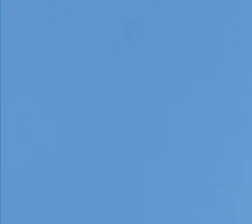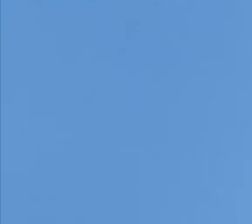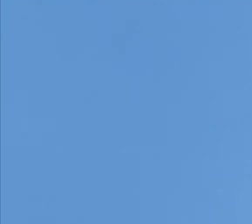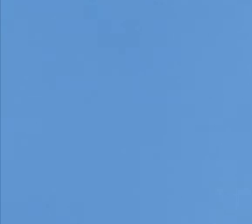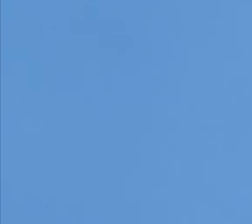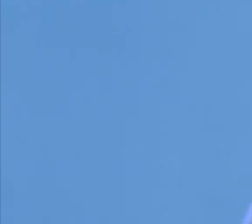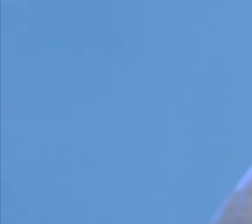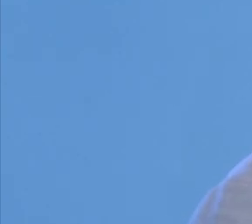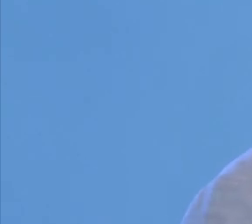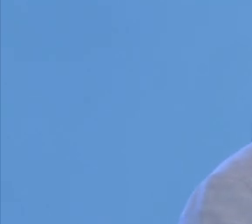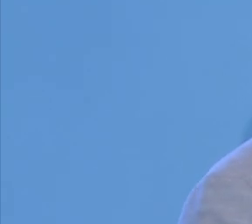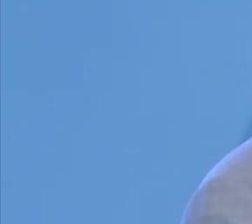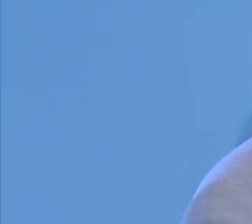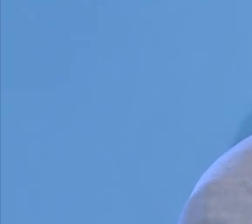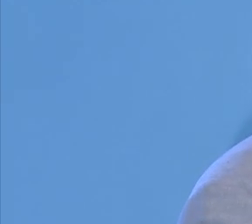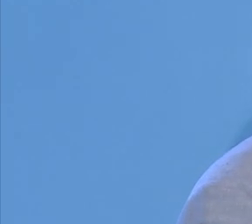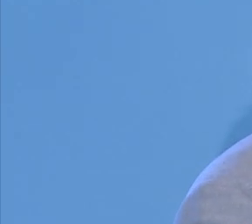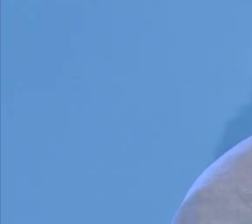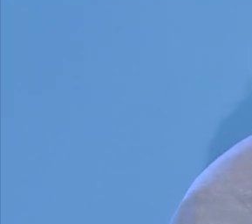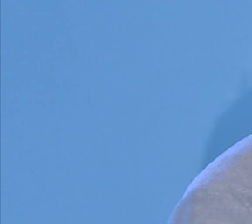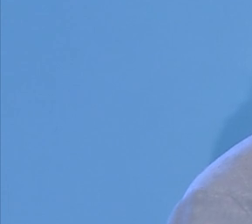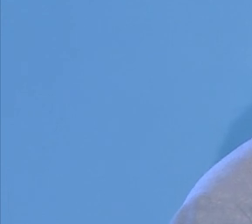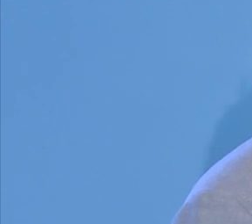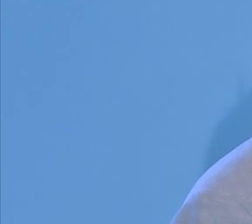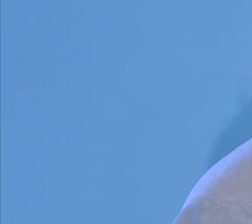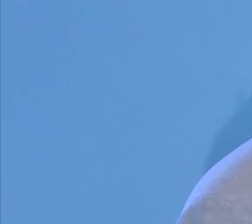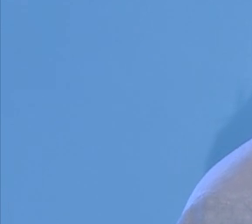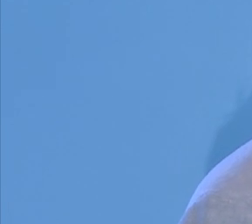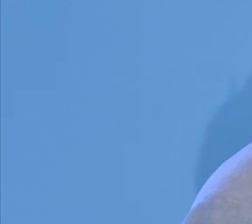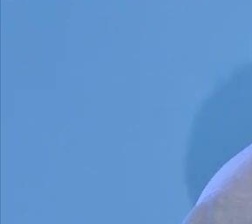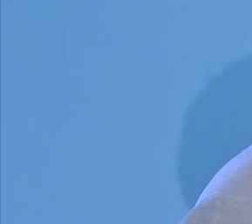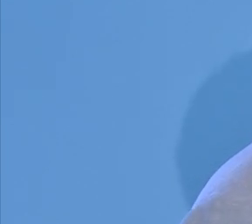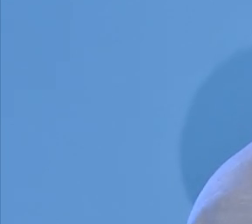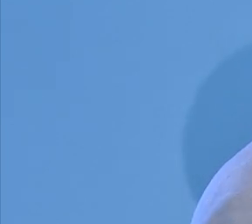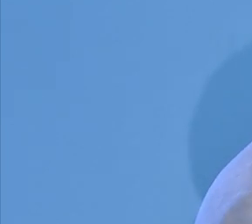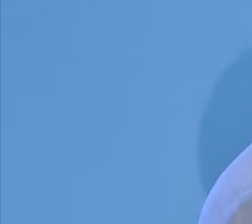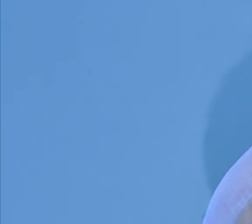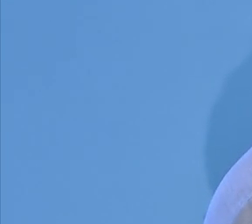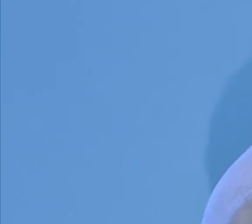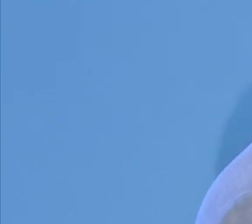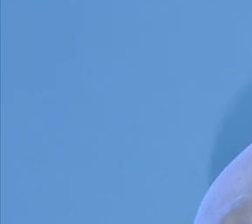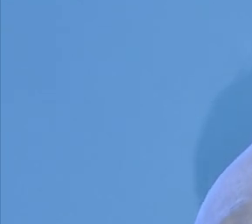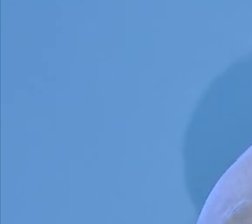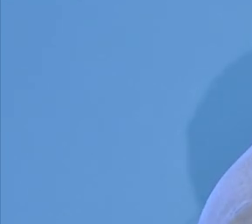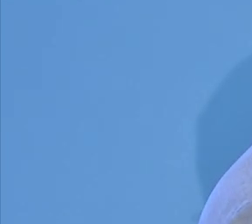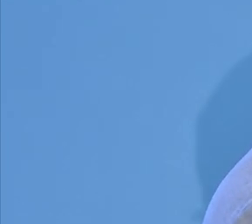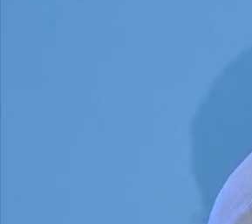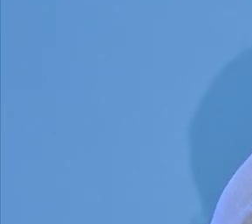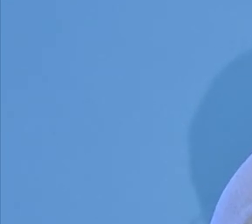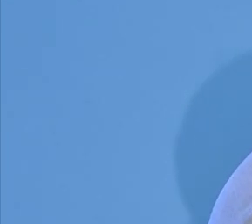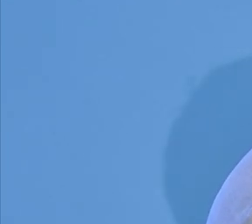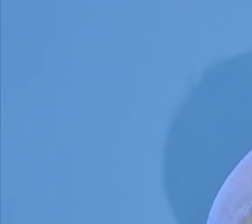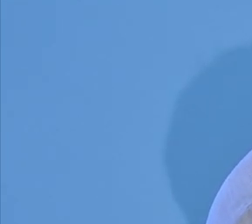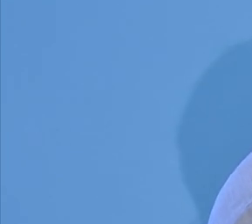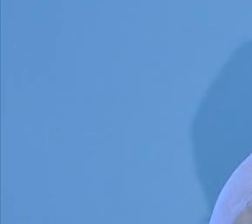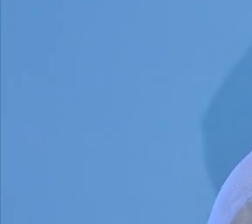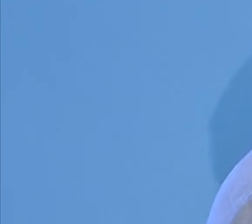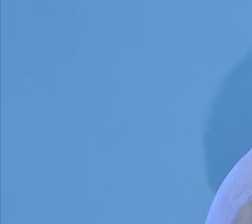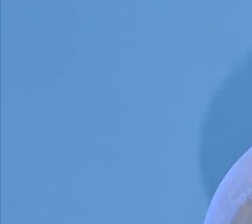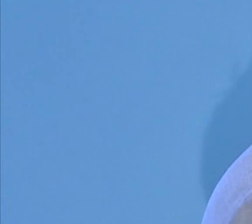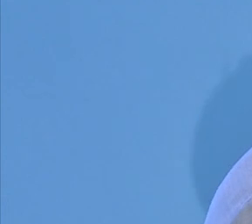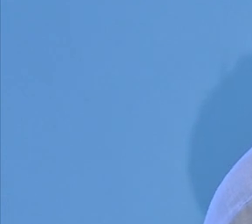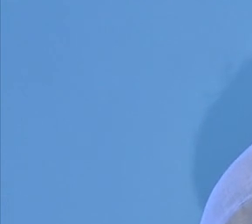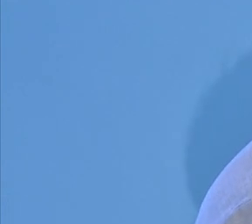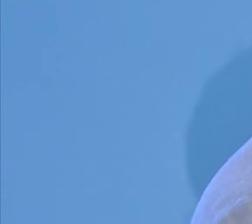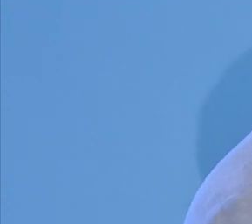har inte uppdrag att informera om varje liten grej som förändrar sig till både arbetstagare och arbetsgivare. Så vi kan